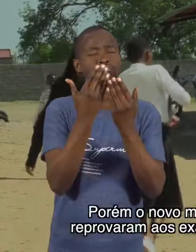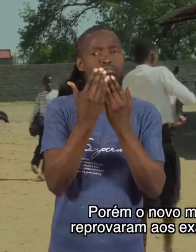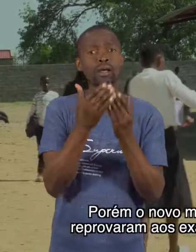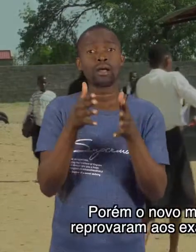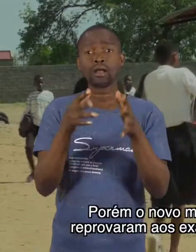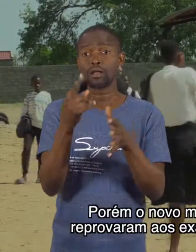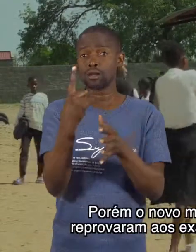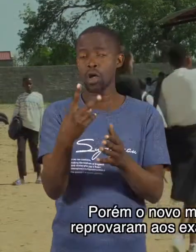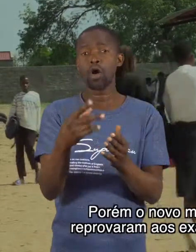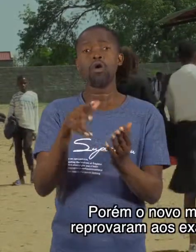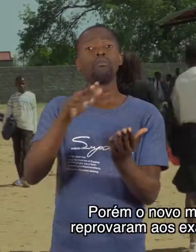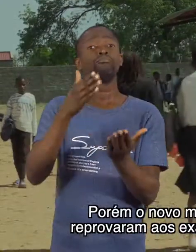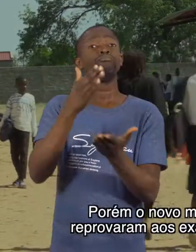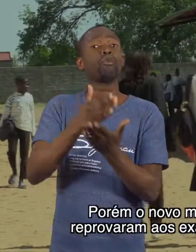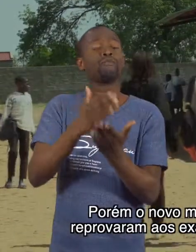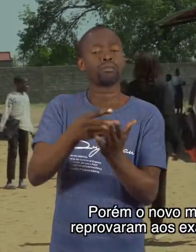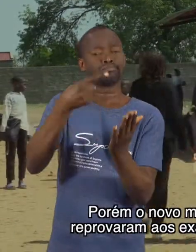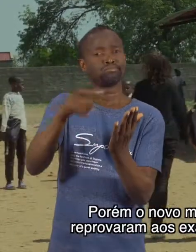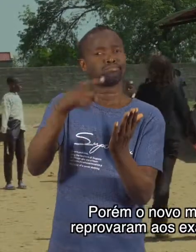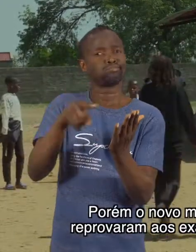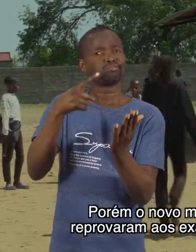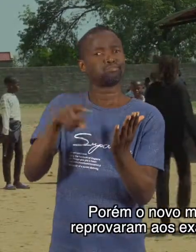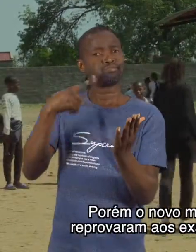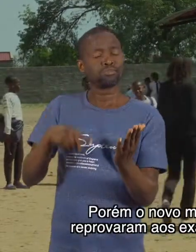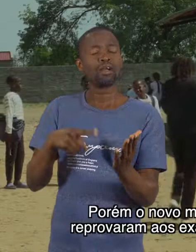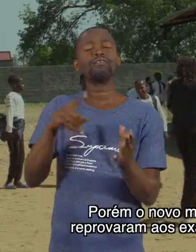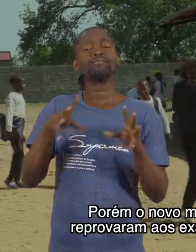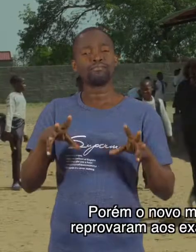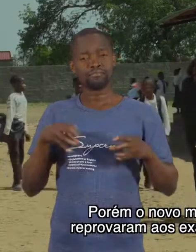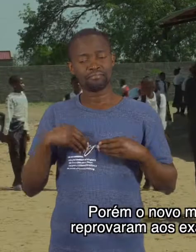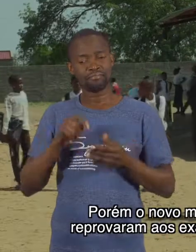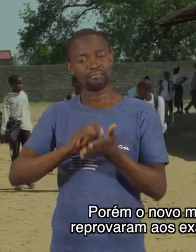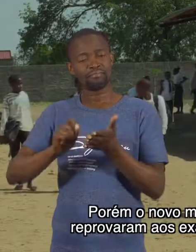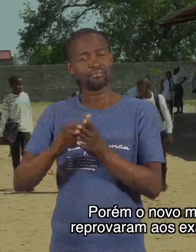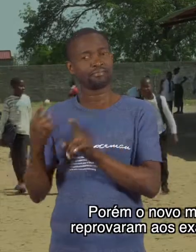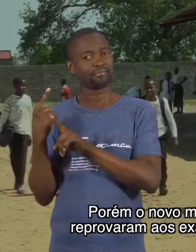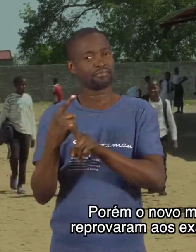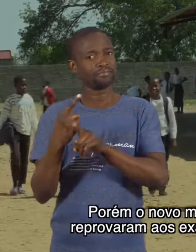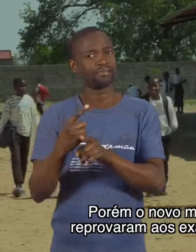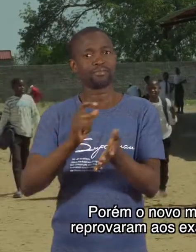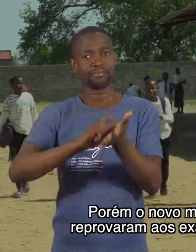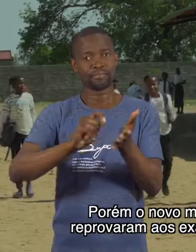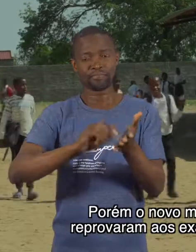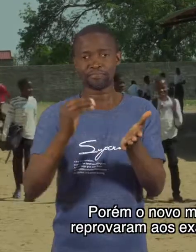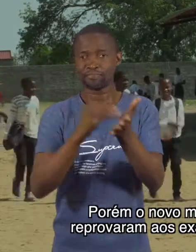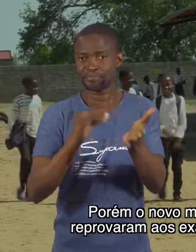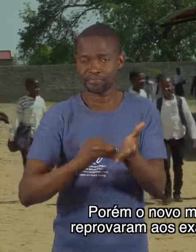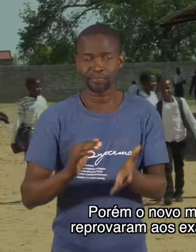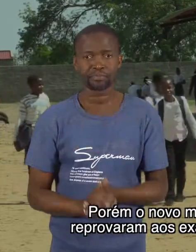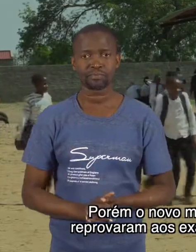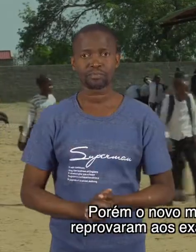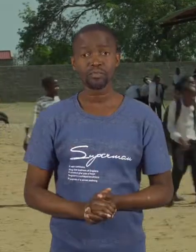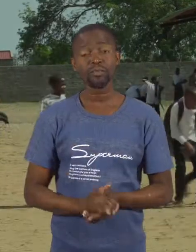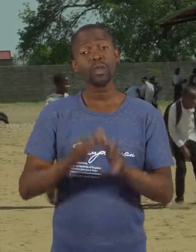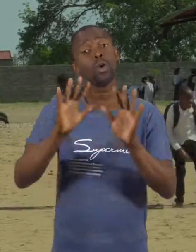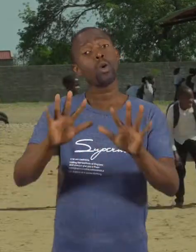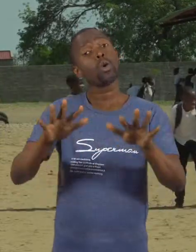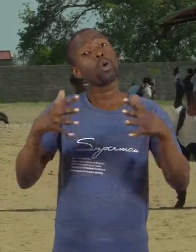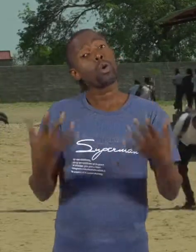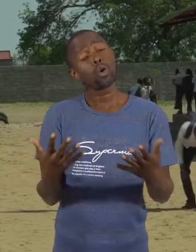Porém, o novo modelo não se aplica aos alunos que reprovaram os exames extraordinários no ano passado.